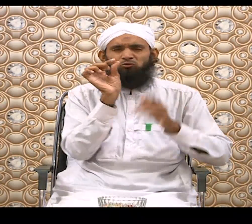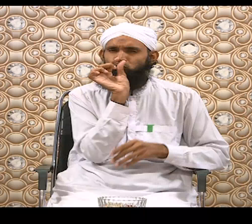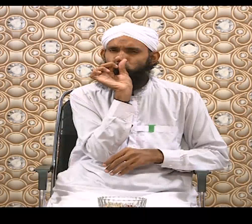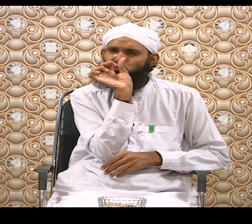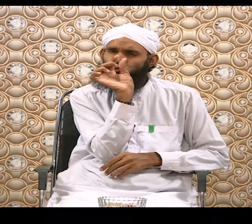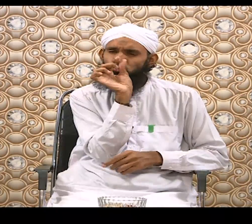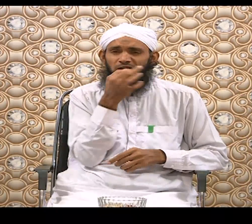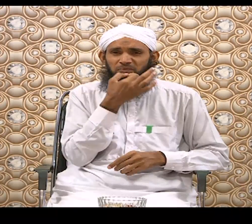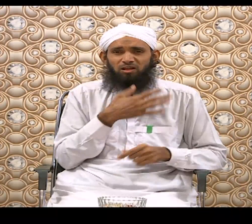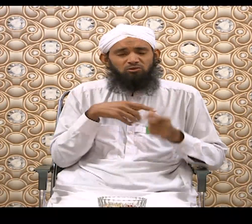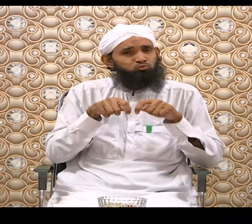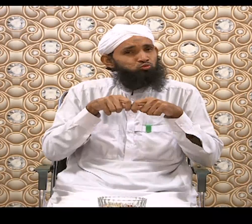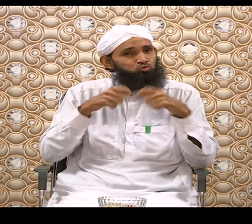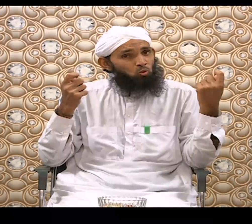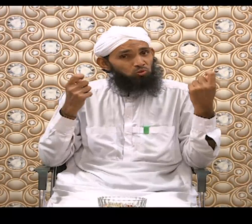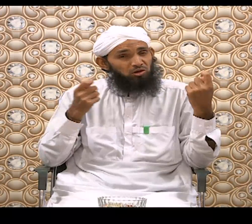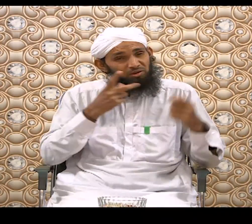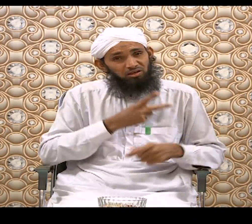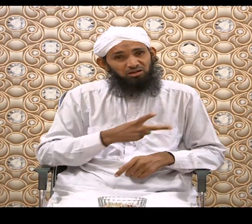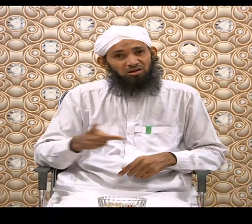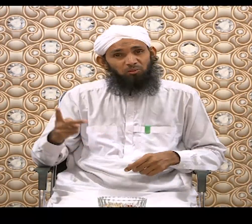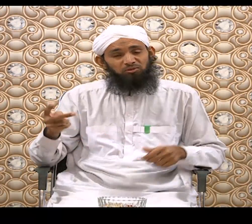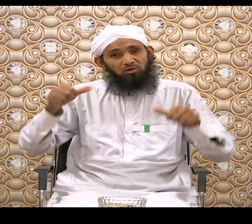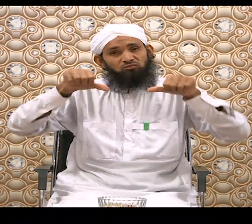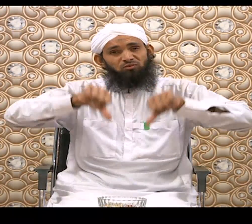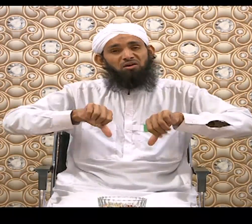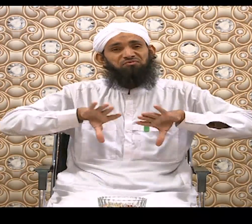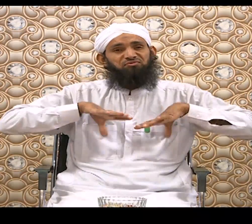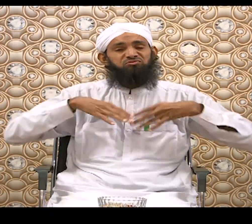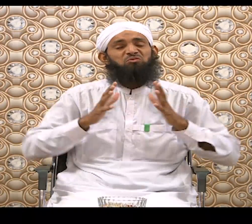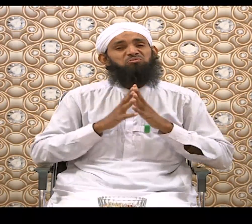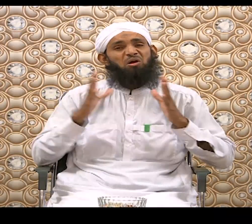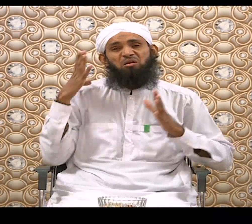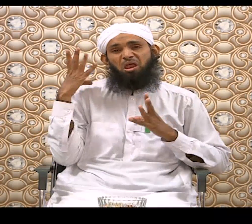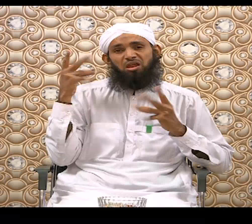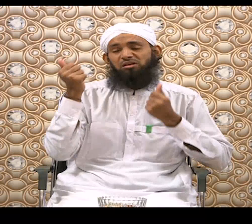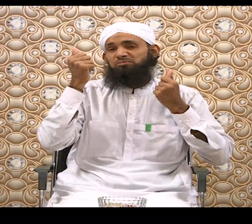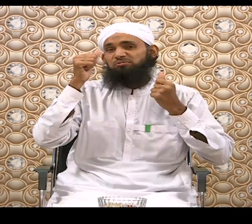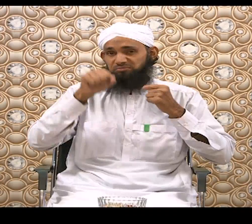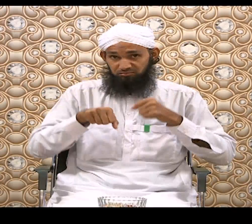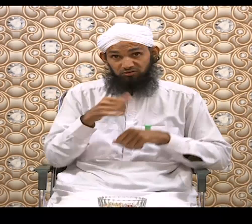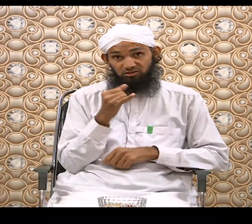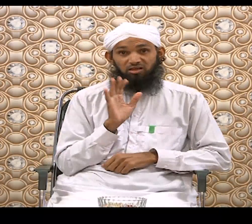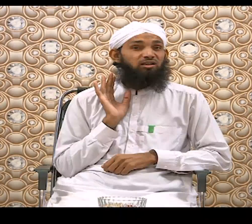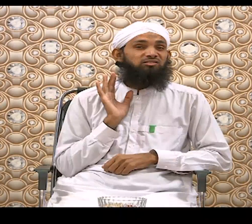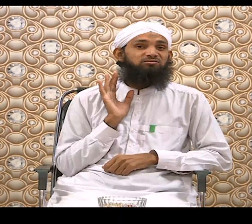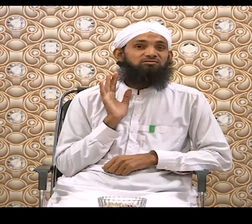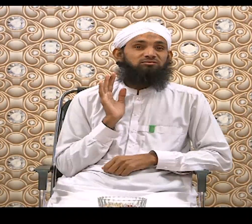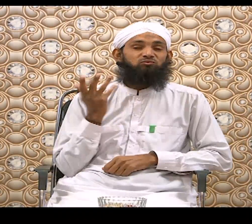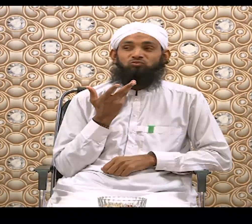سی بے عدبی ہمیشہ کے نقصان اور بربادی عامال کا سبب بھی بن سکتی ہے کیونکہ